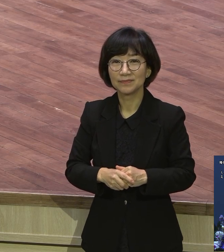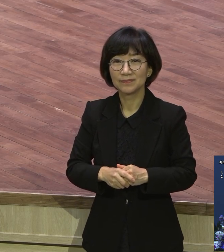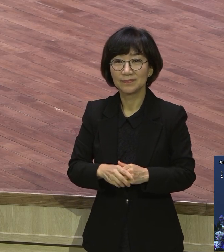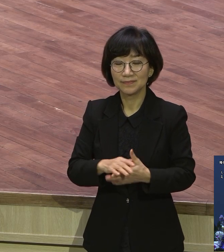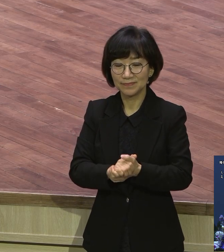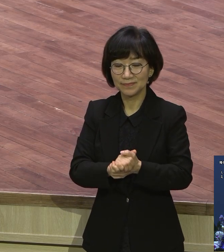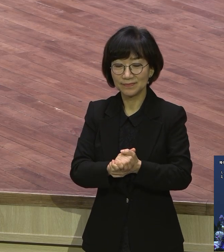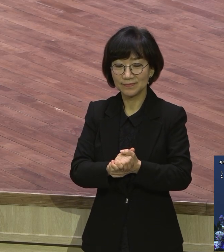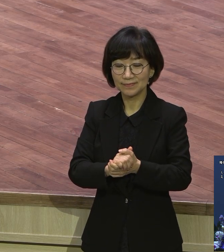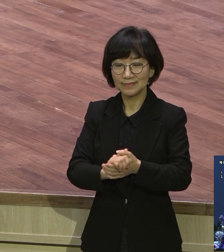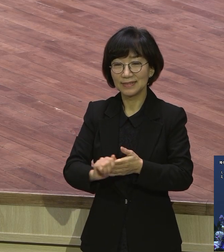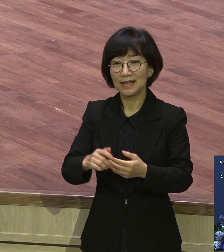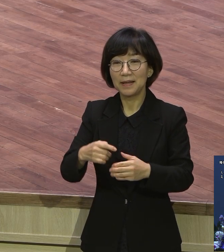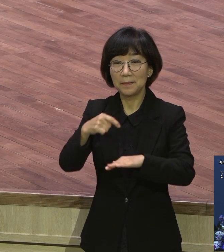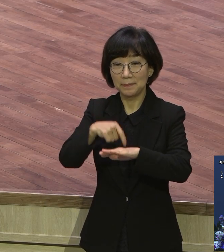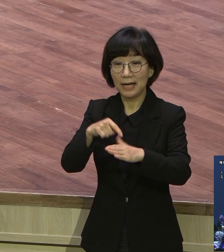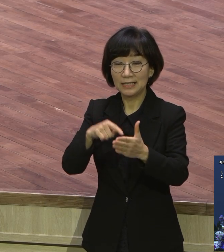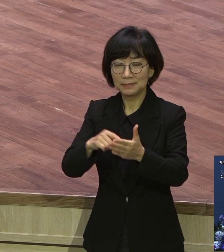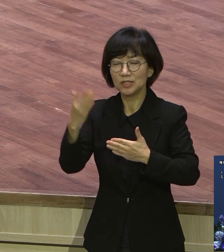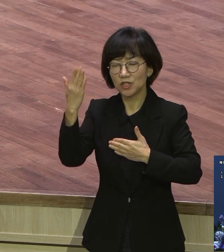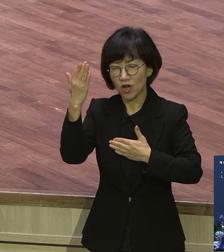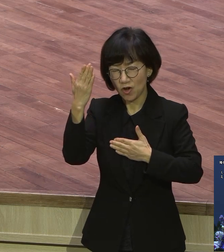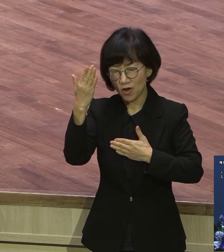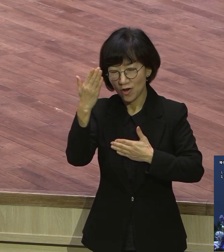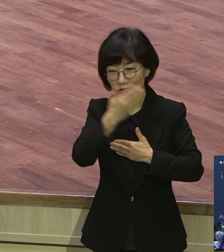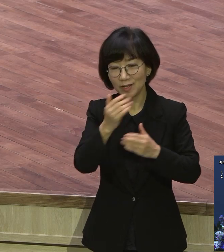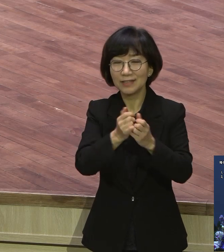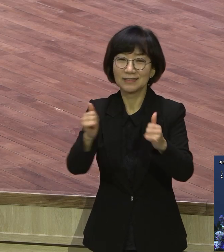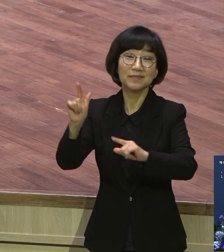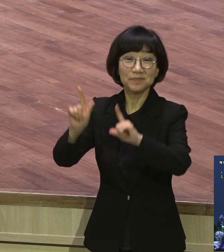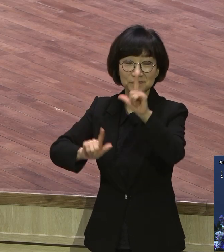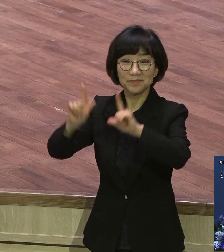마음이 청결한 상태다 그렇게 말합니다